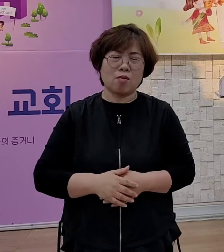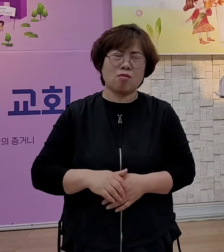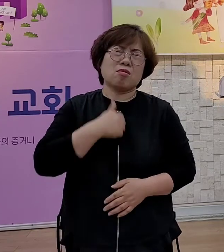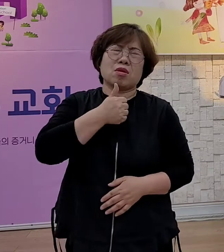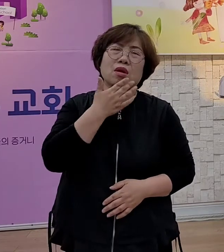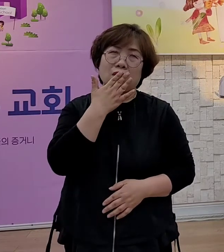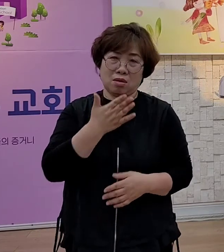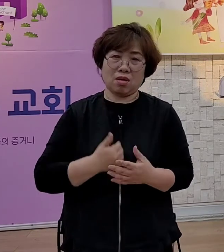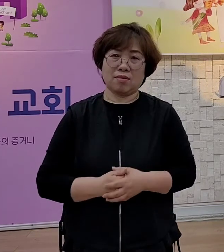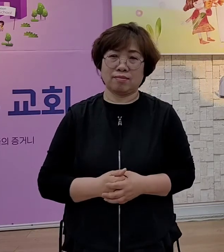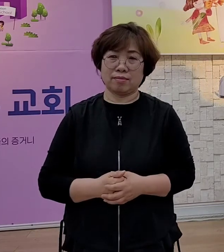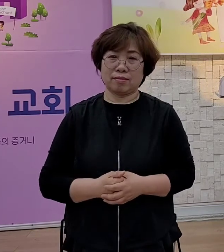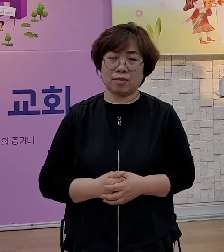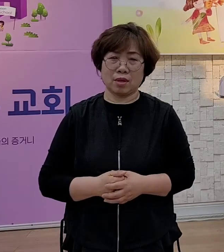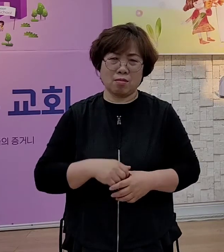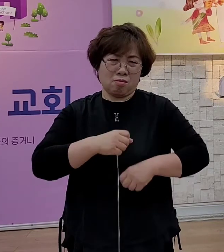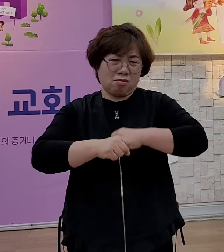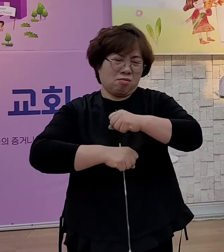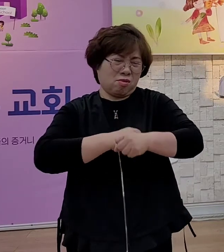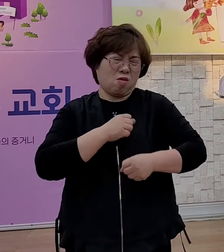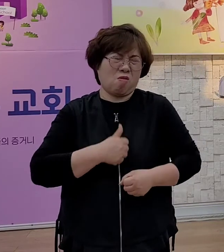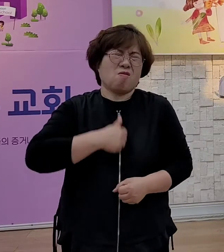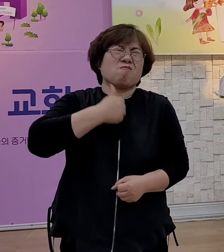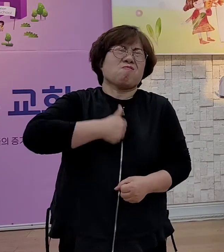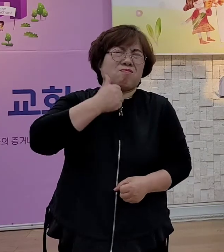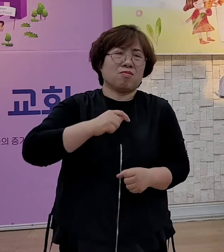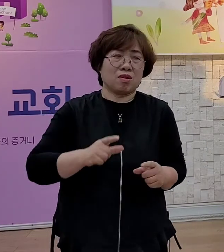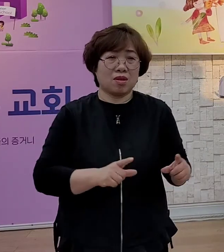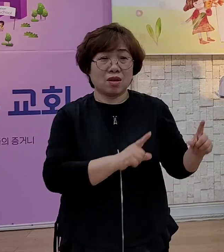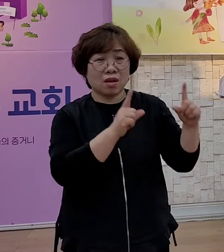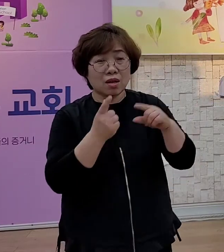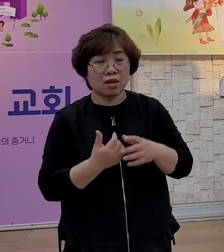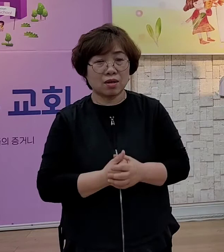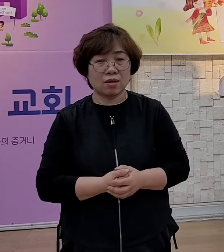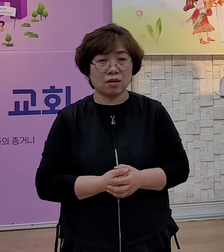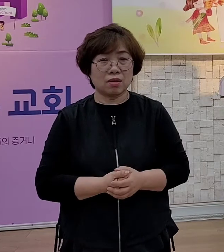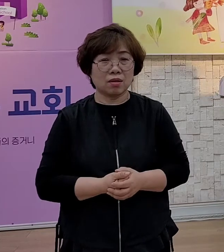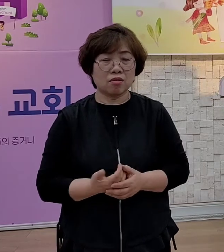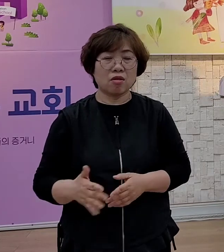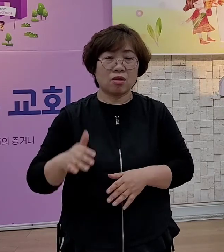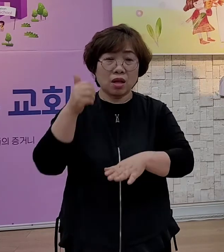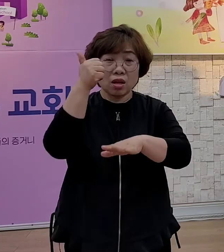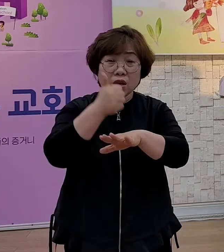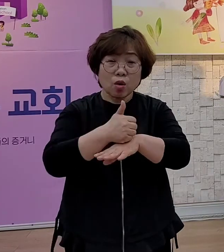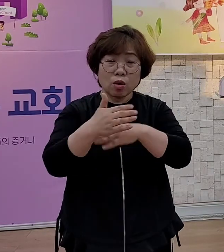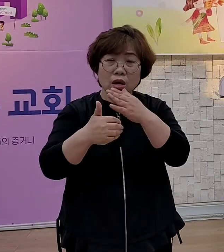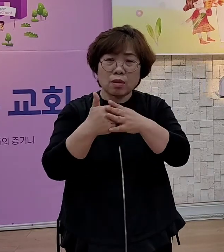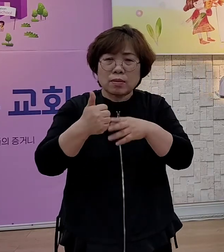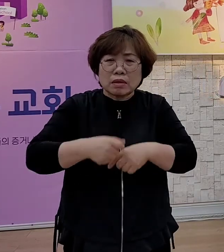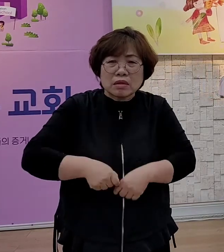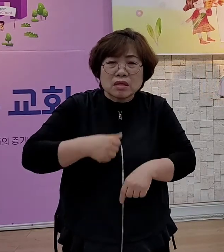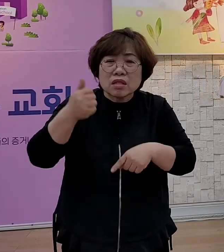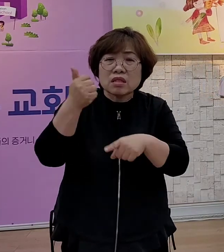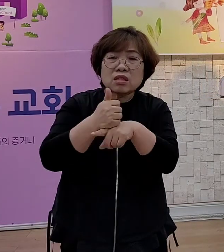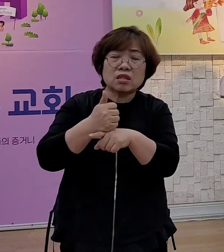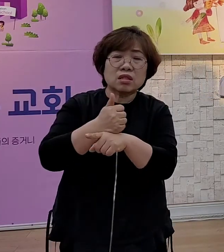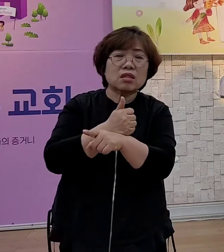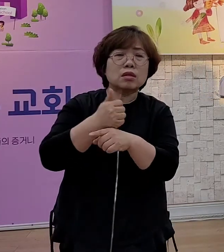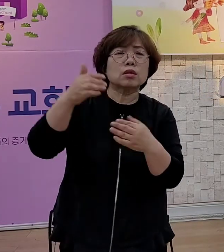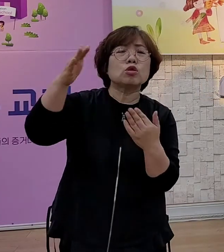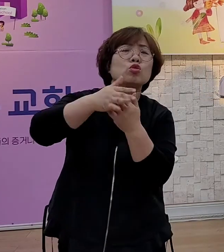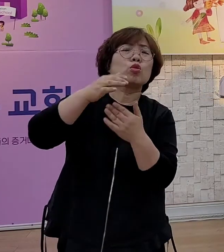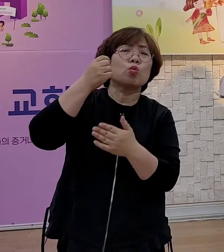거예요. 마음대로 화를 내고 살았다. 근데 이게 결국은 하나님의 의를 이루지 못한 줄